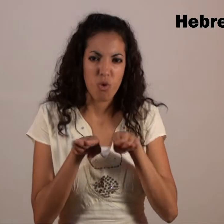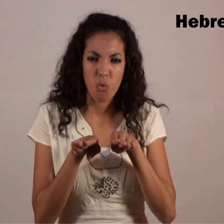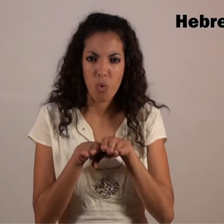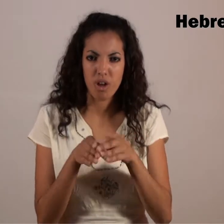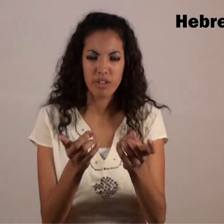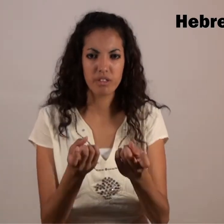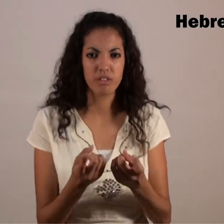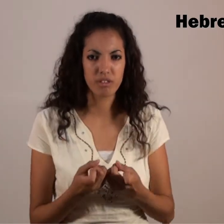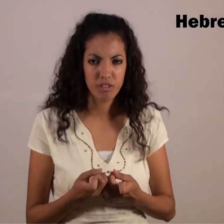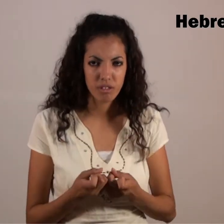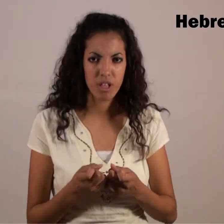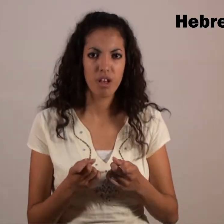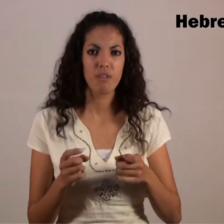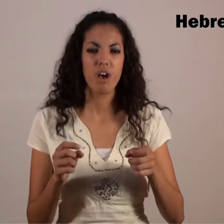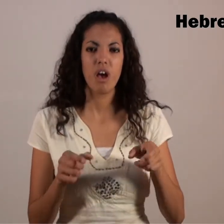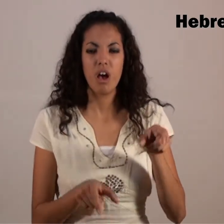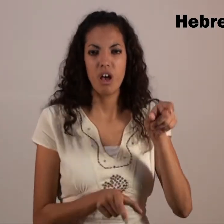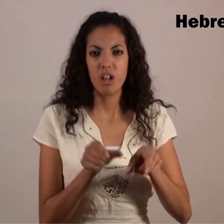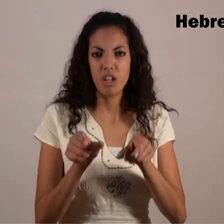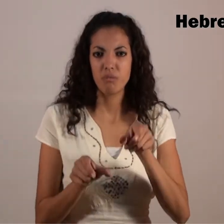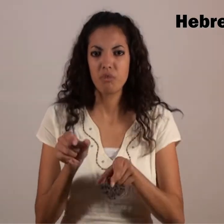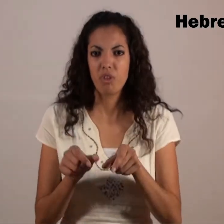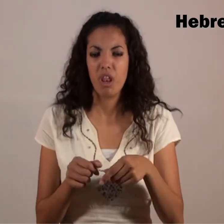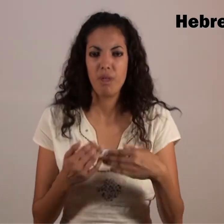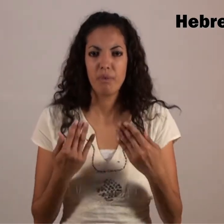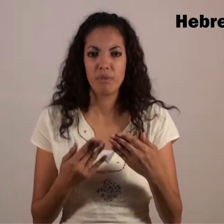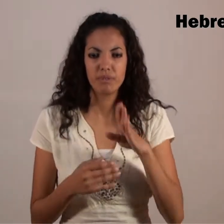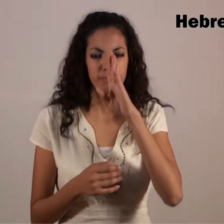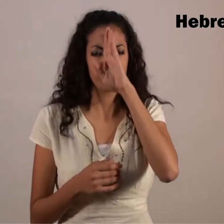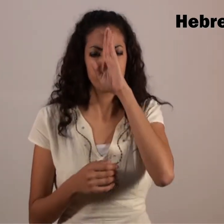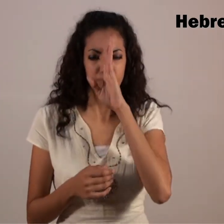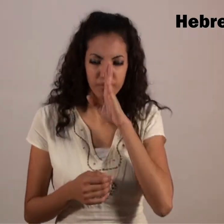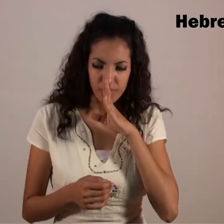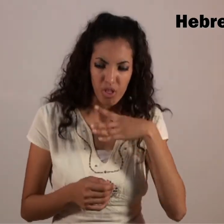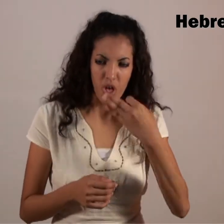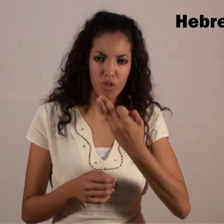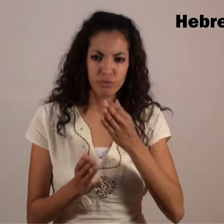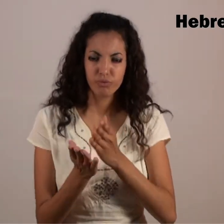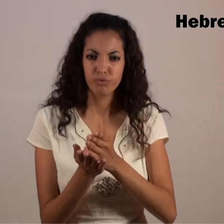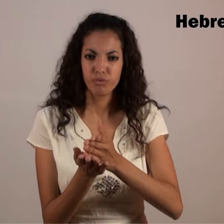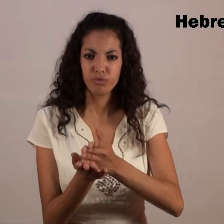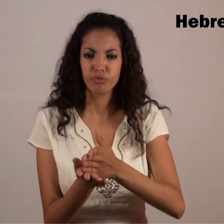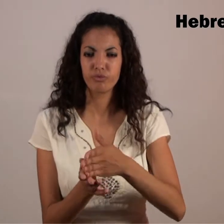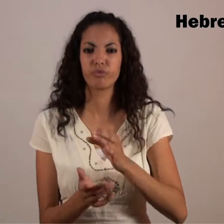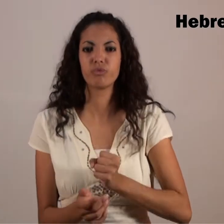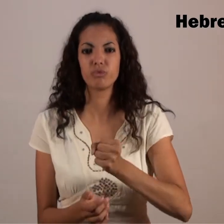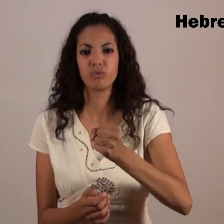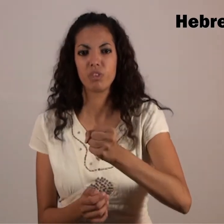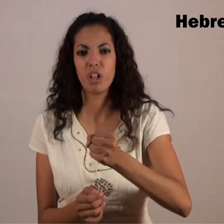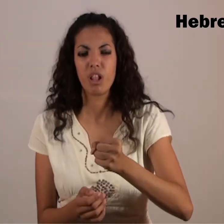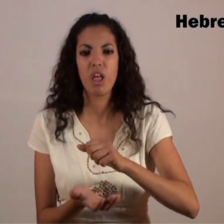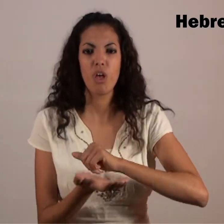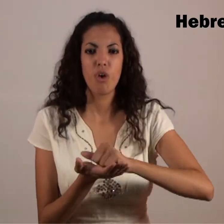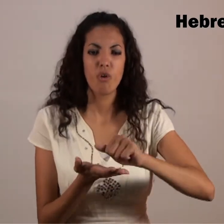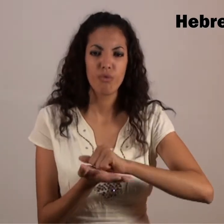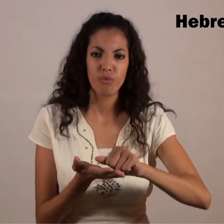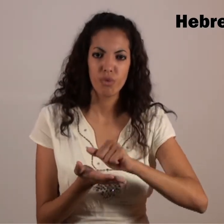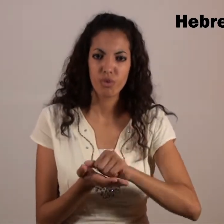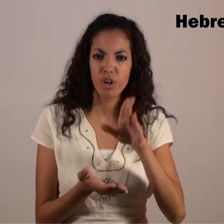ser misericordioso y fiel sumo sacerdote en lo que a Dios se refiere, para expiar los pecados del pueblo. Pues